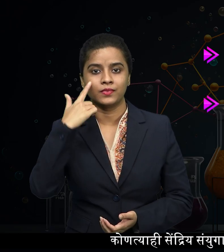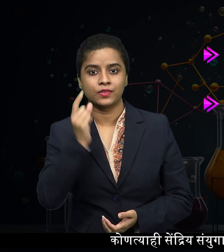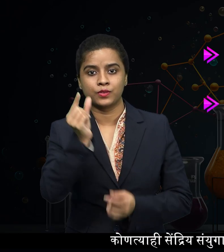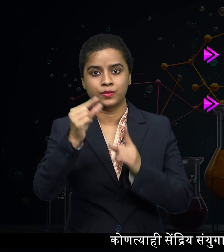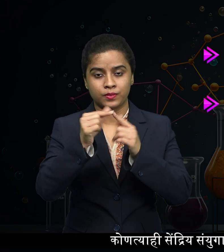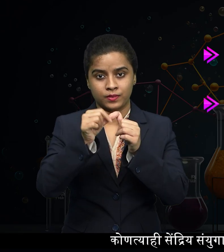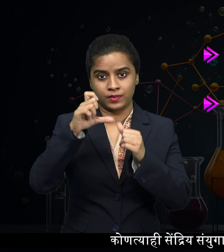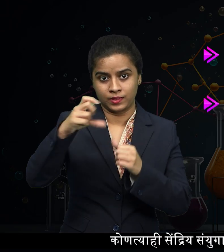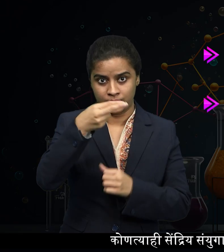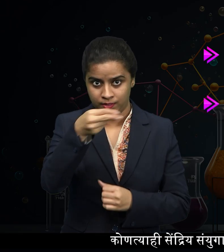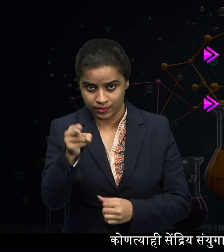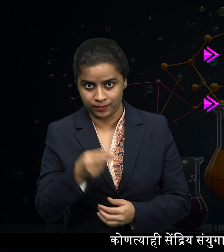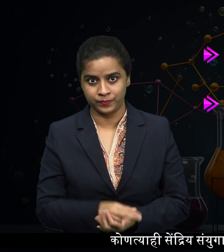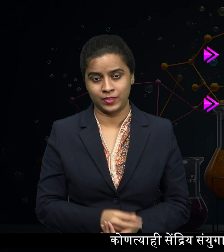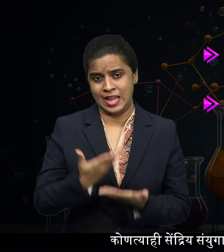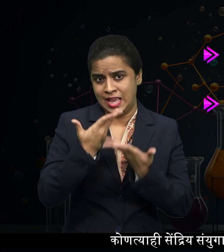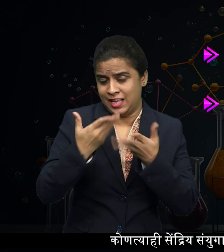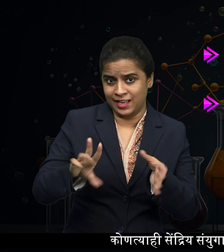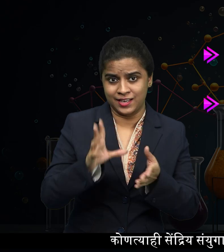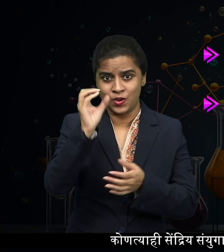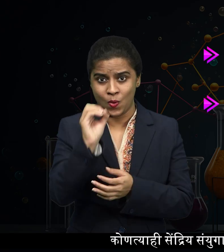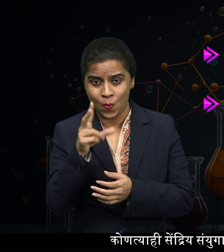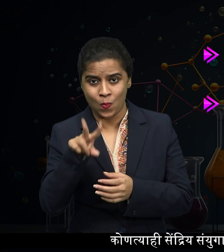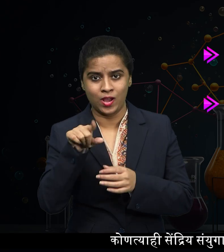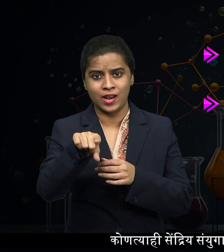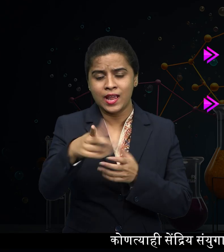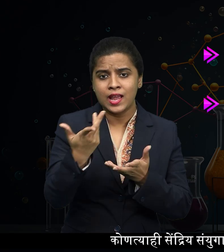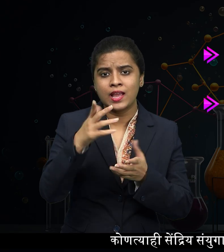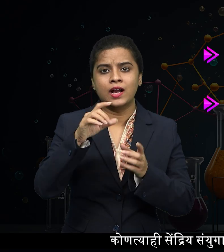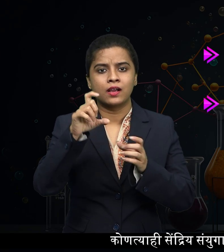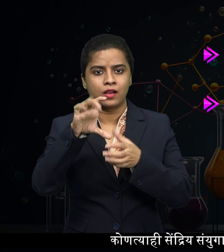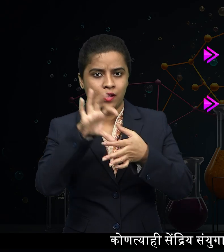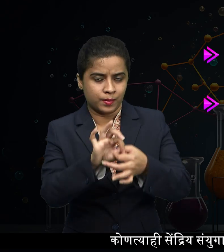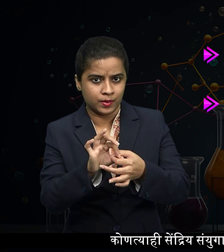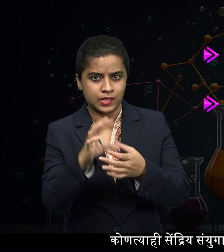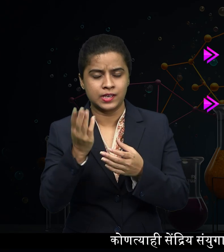कोणत्याही सेंद्रिय संयुगाच्या IUPAC नावात 3 भाग असतात.